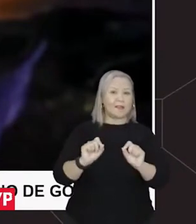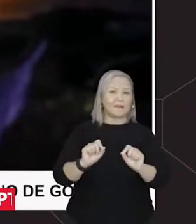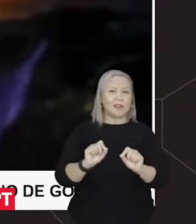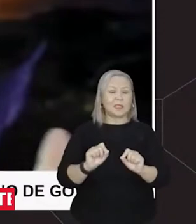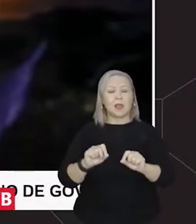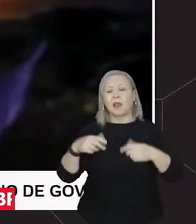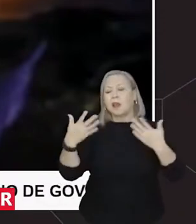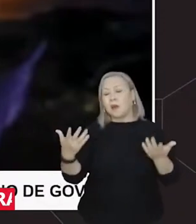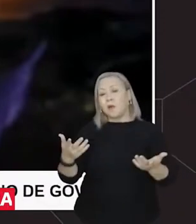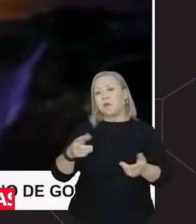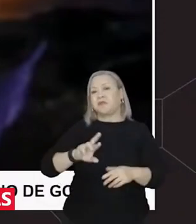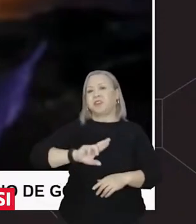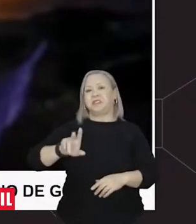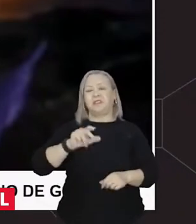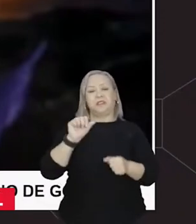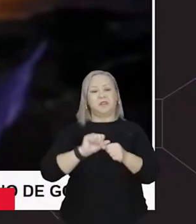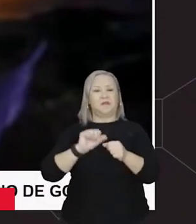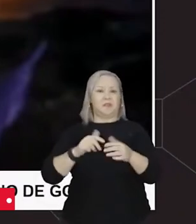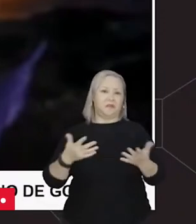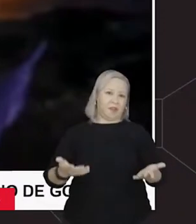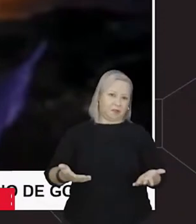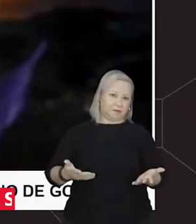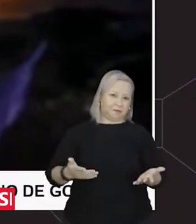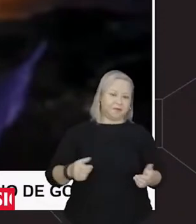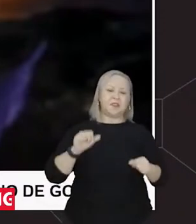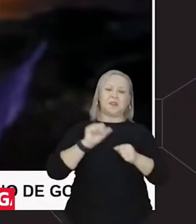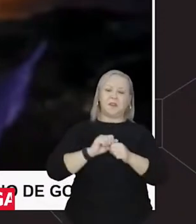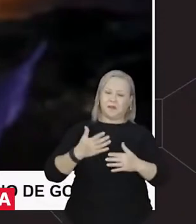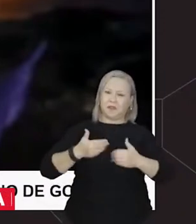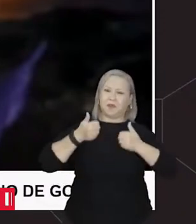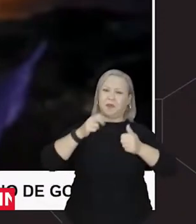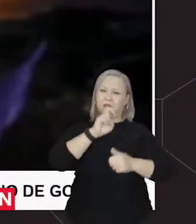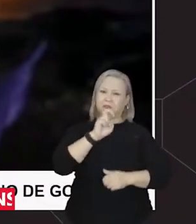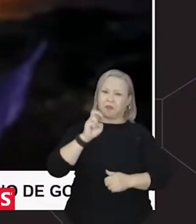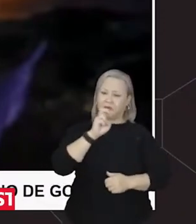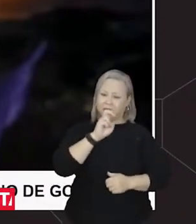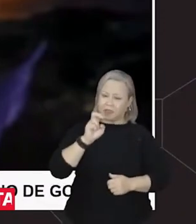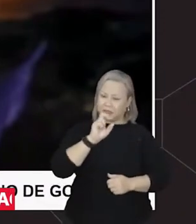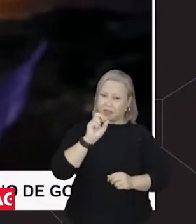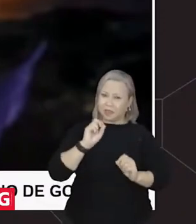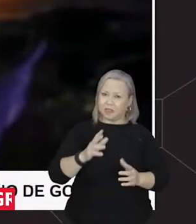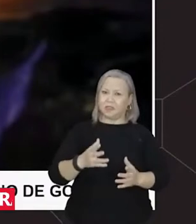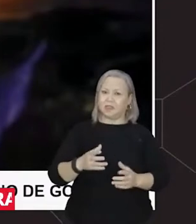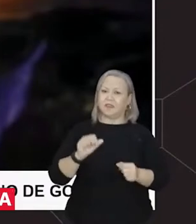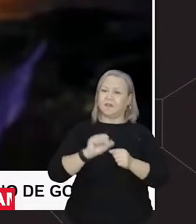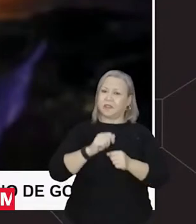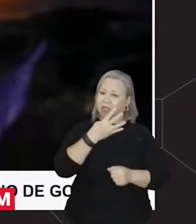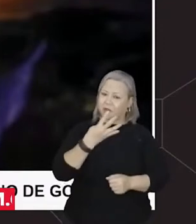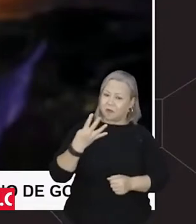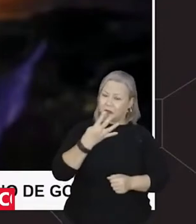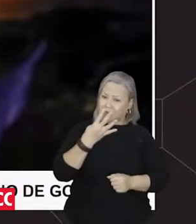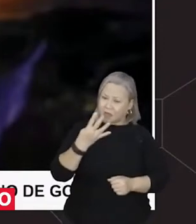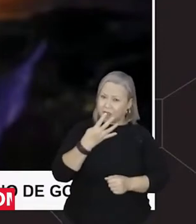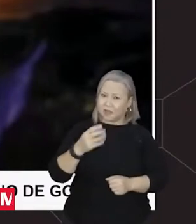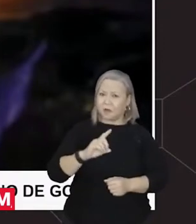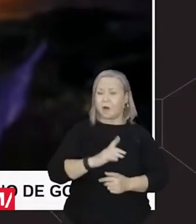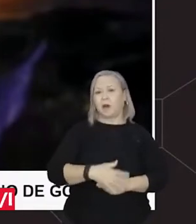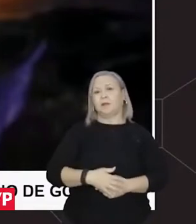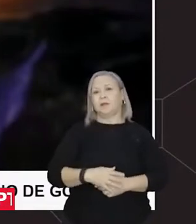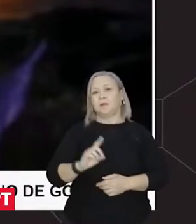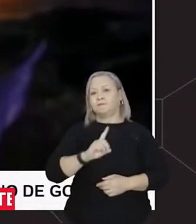Juscelino fez. 5,50, nós vamos fazer, ou melhor, 55, nós vamos tentar fazer 44, porque o